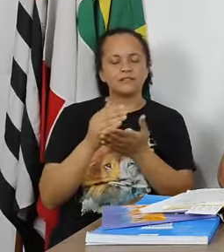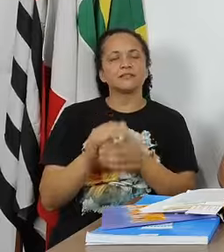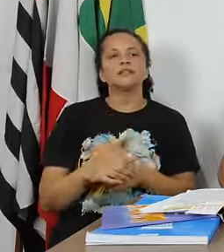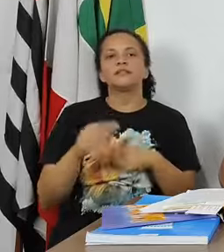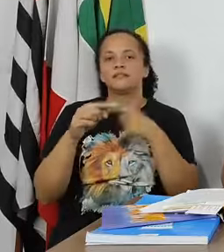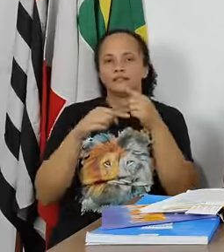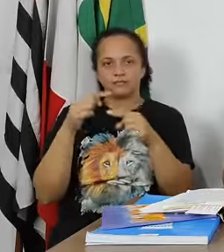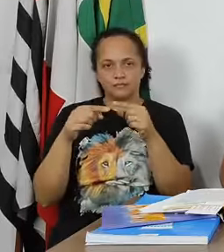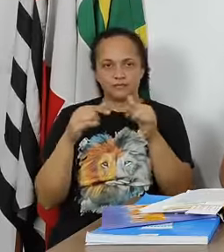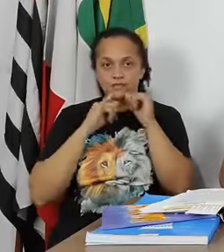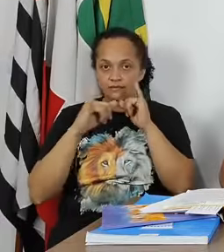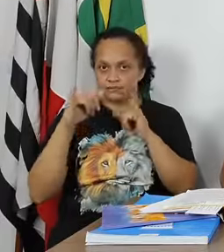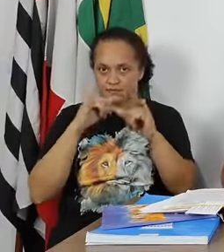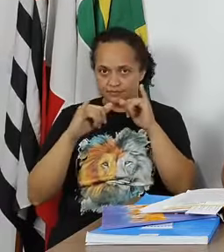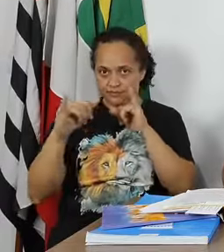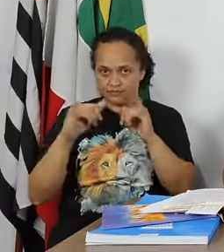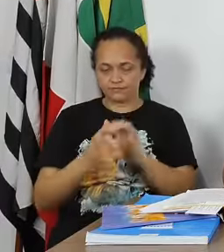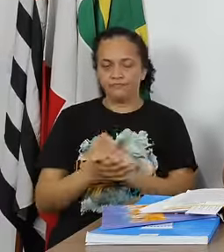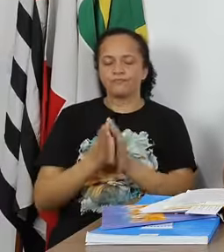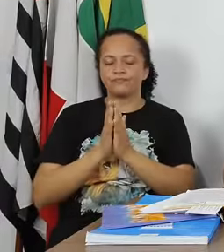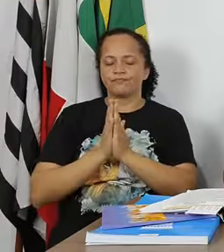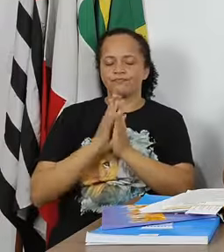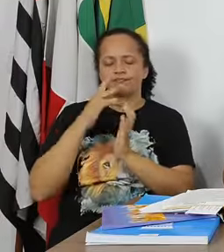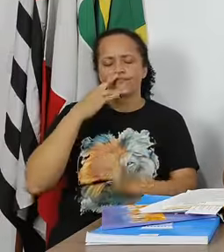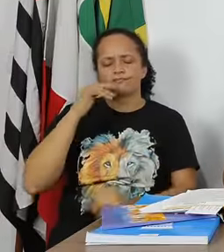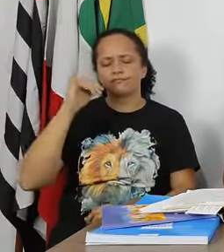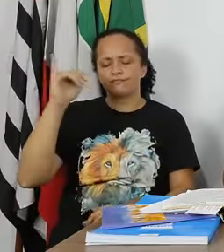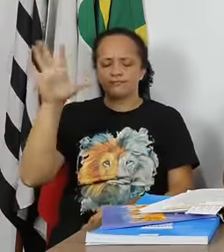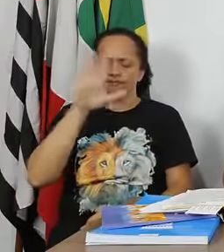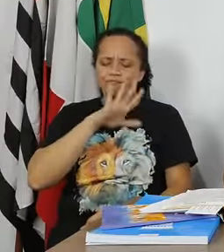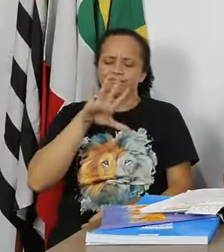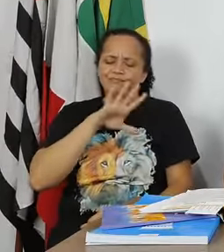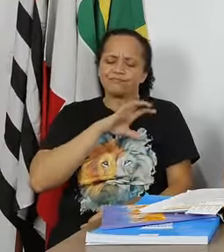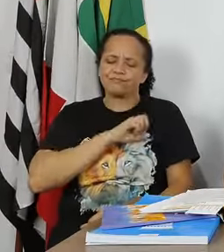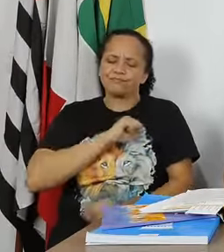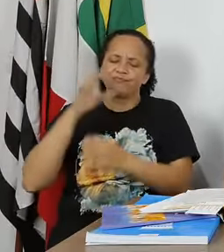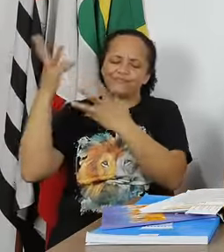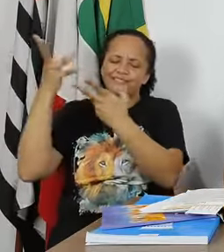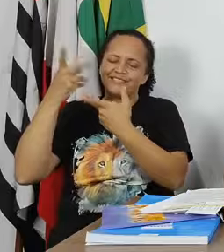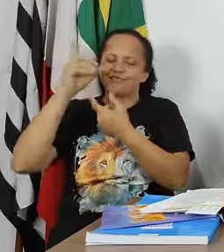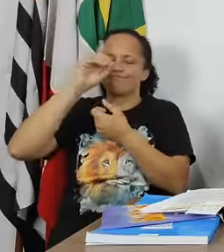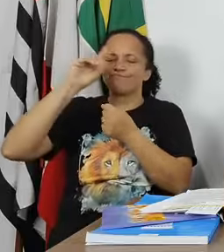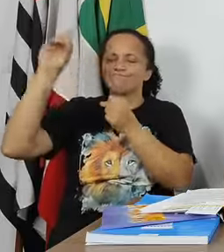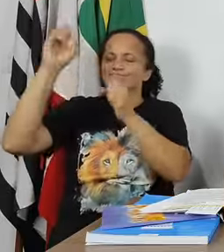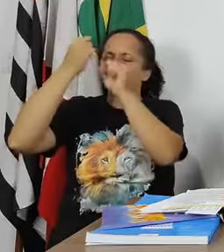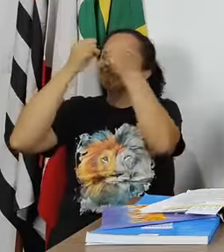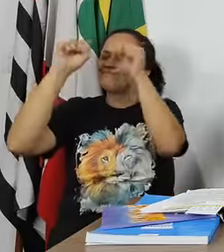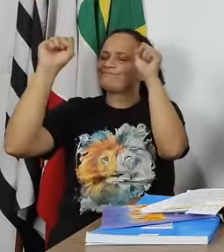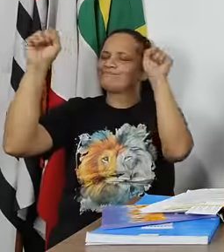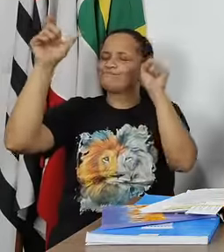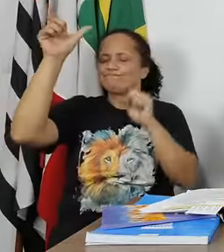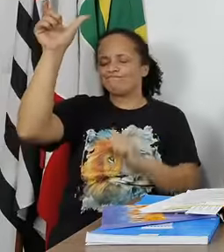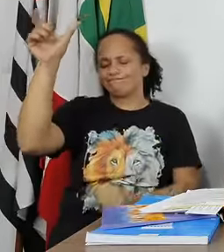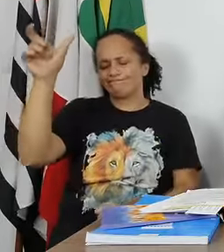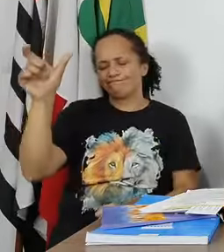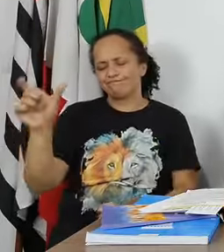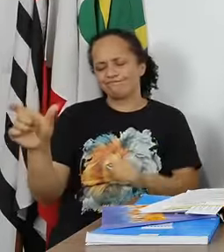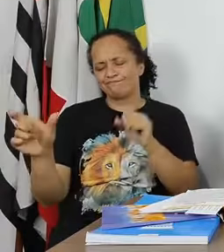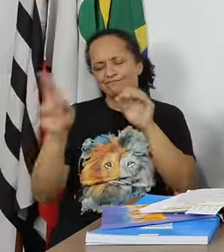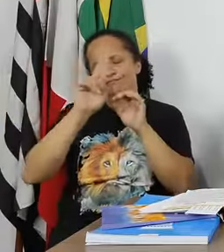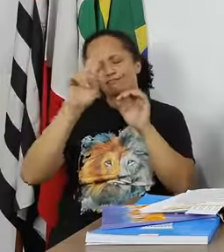os avisos. Vamos orar. Pai amado, maravilhoso Deus, grandioso Pai, nós entramos na sua presença em nome de